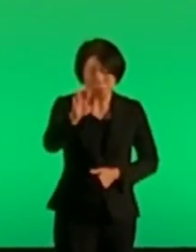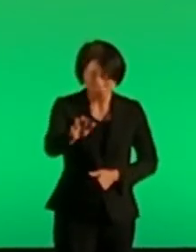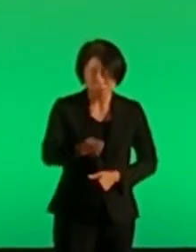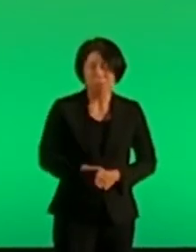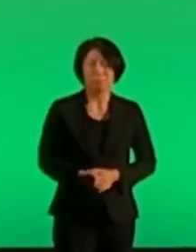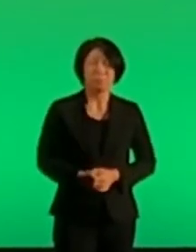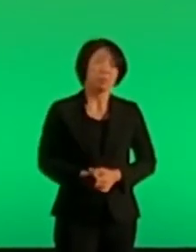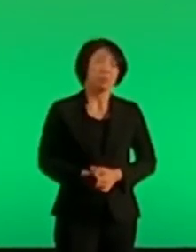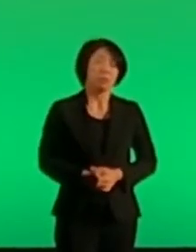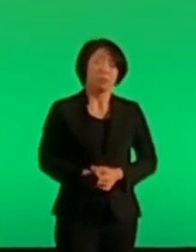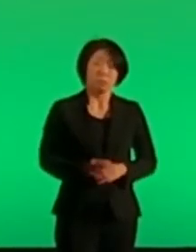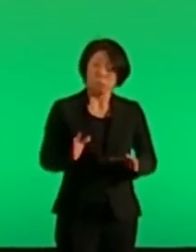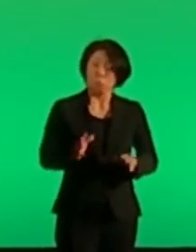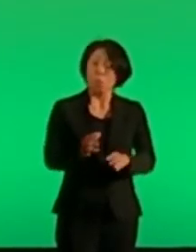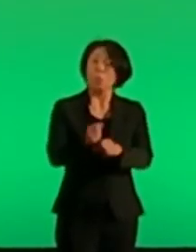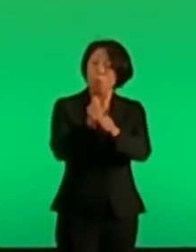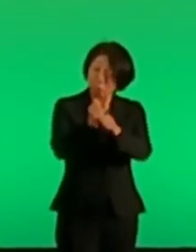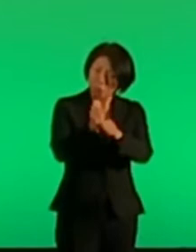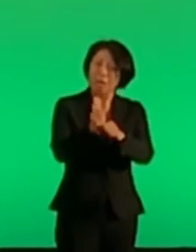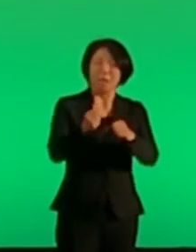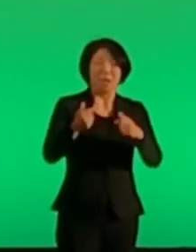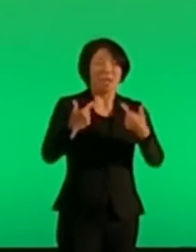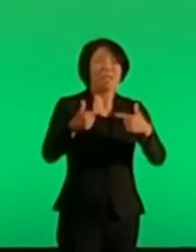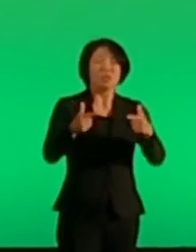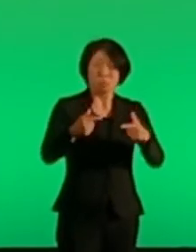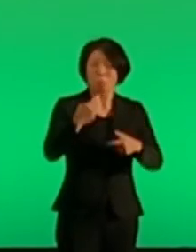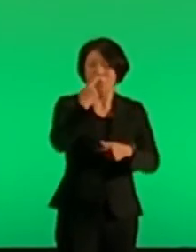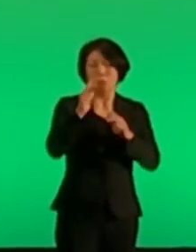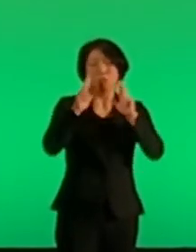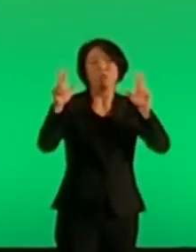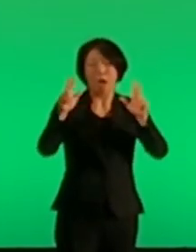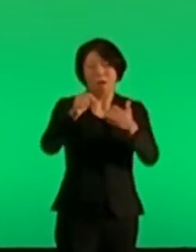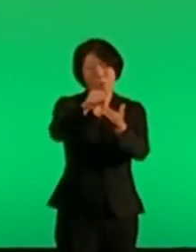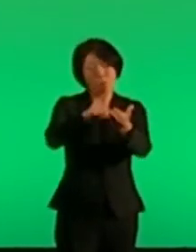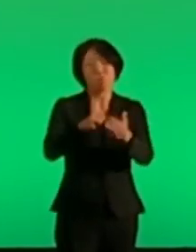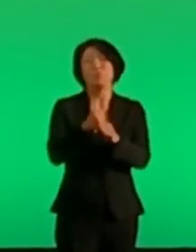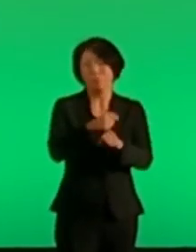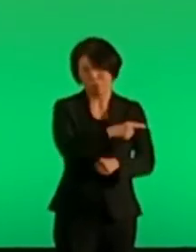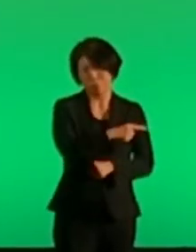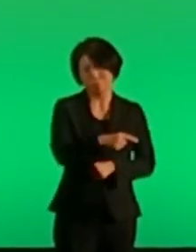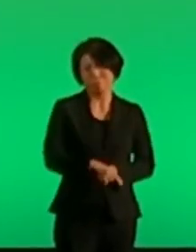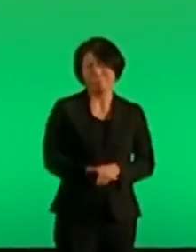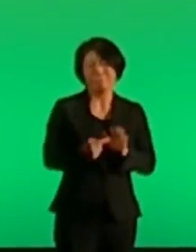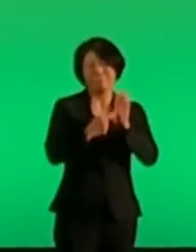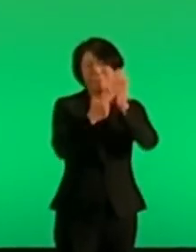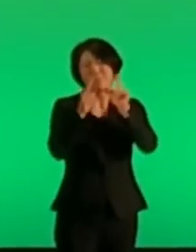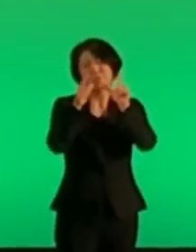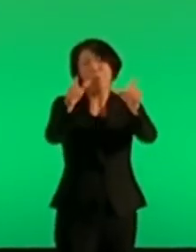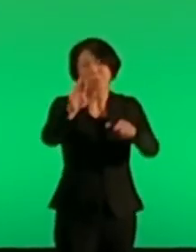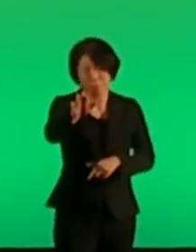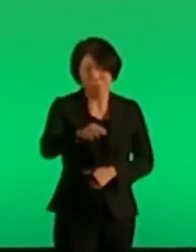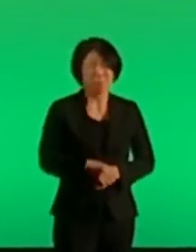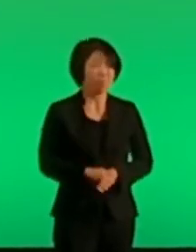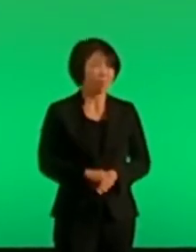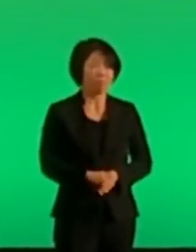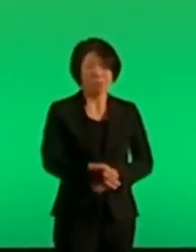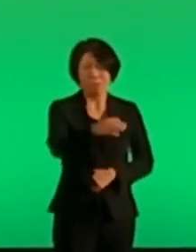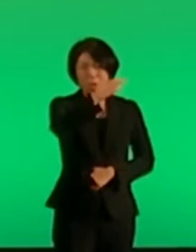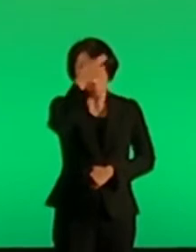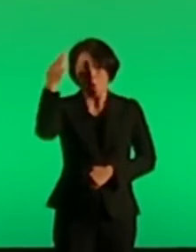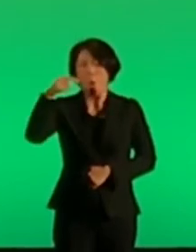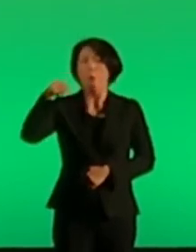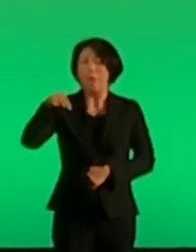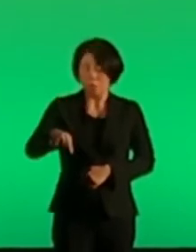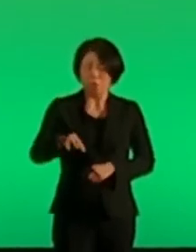。ということで、いつもこういう時ですね、歌を作ってくるんです。ご披露したいと思います。神戸